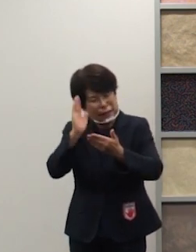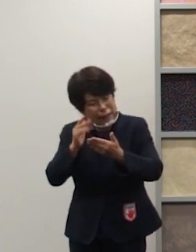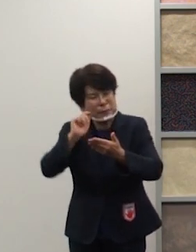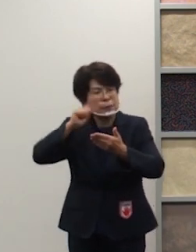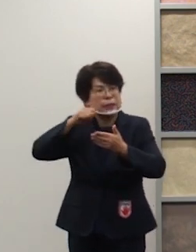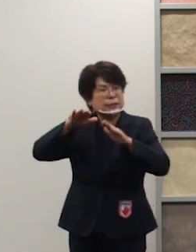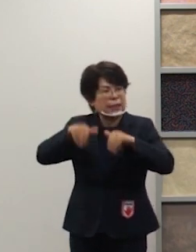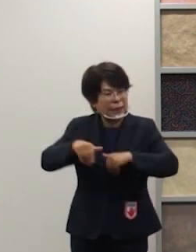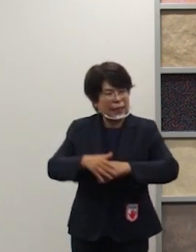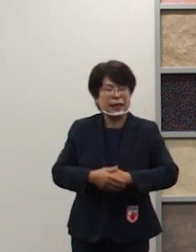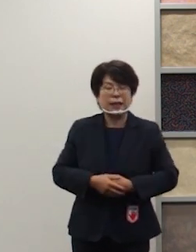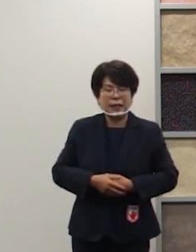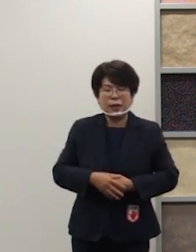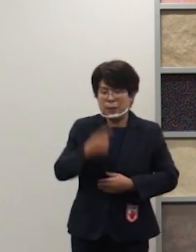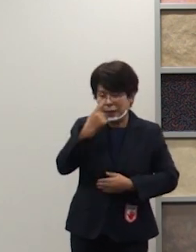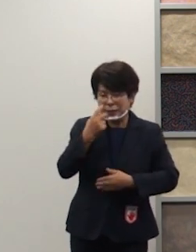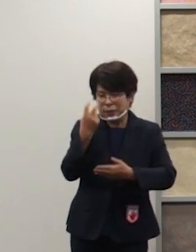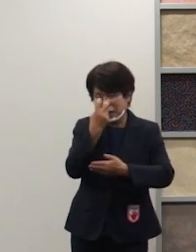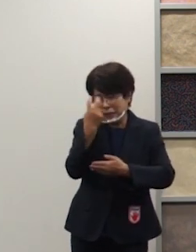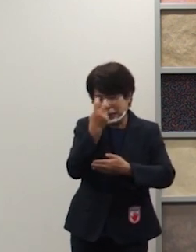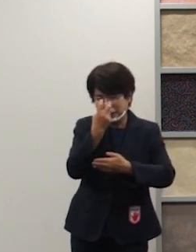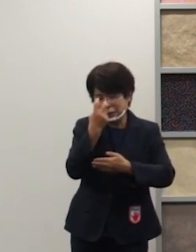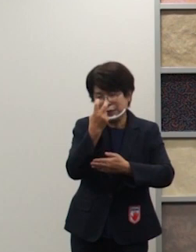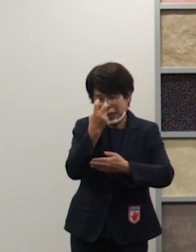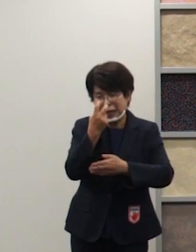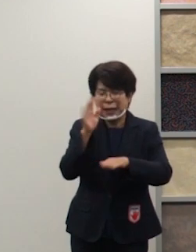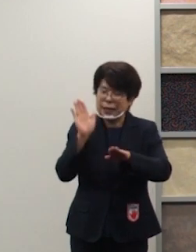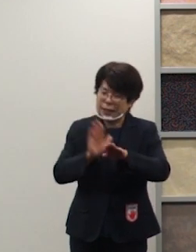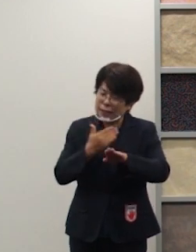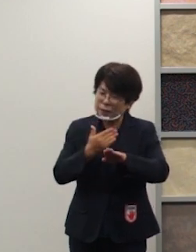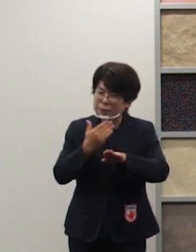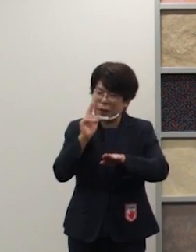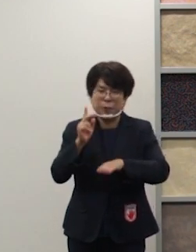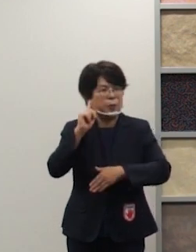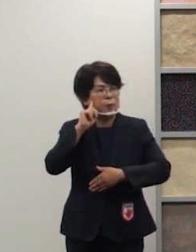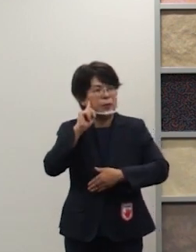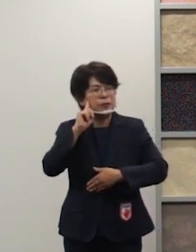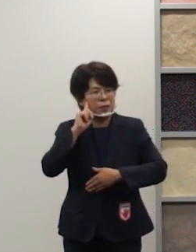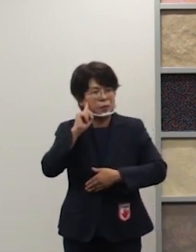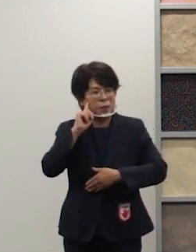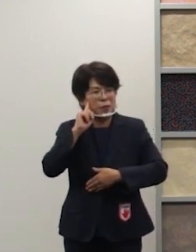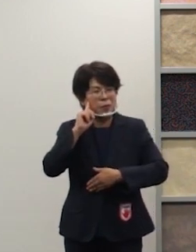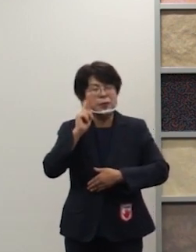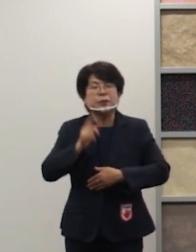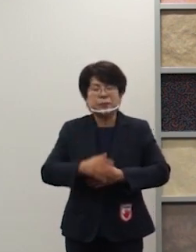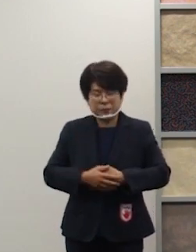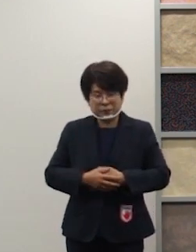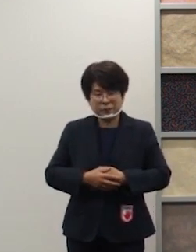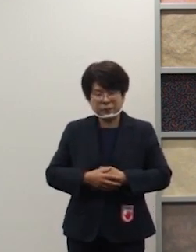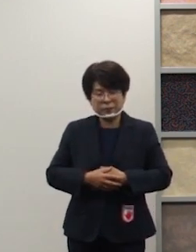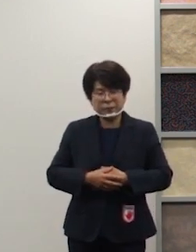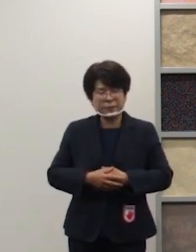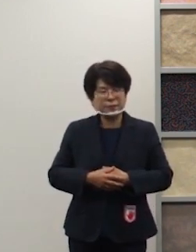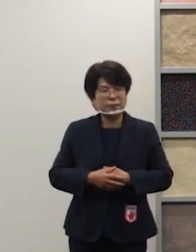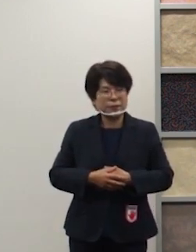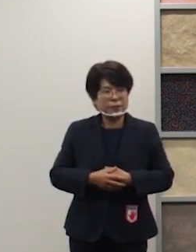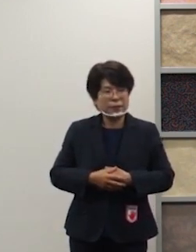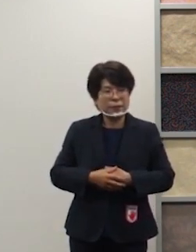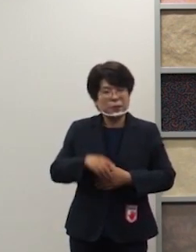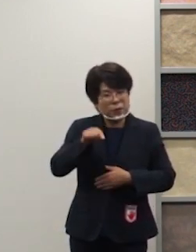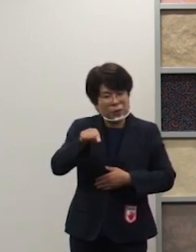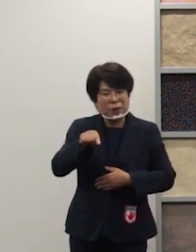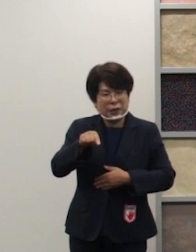し、私の検索技術が低いのかもしれませんけど、なんかちょっとその辺あまりにもこう、ユ